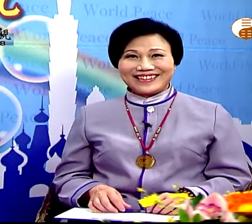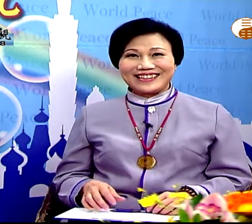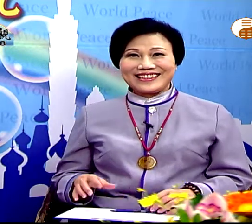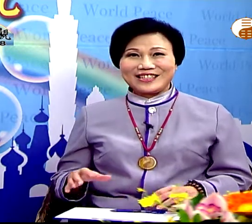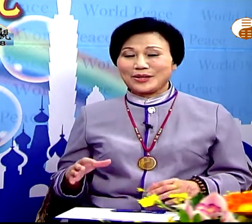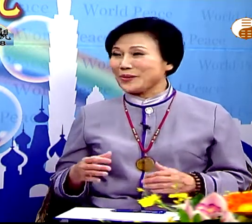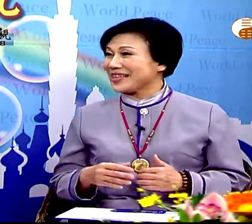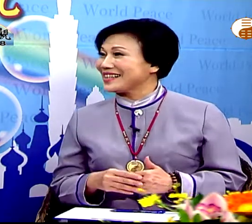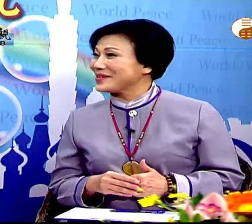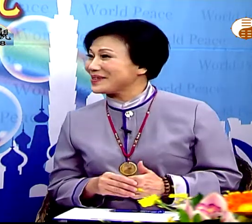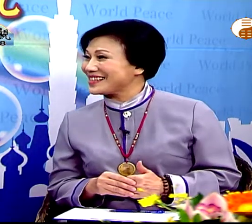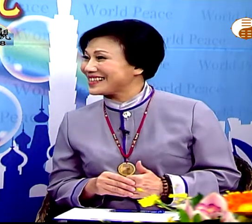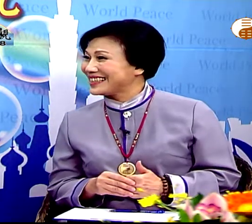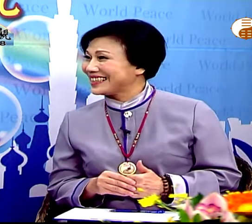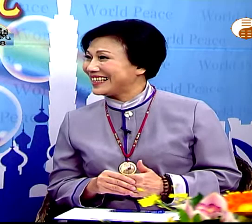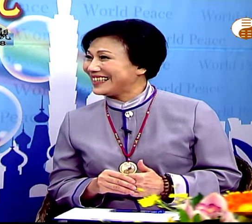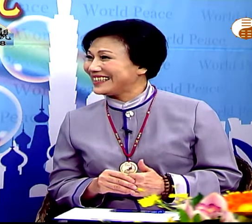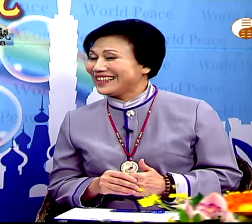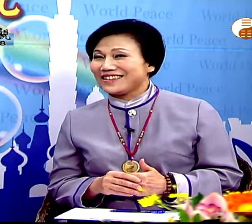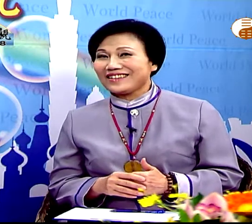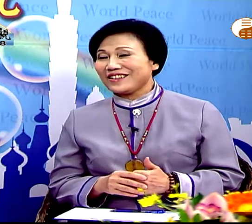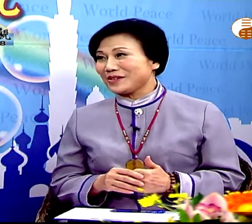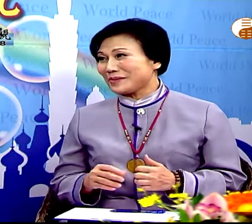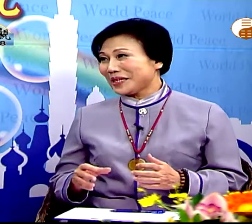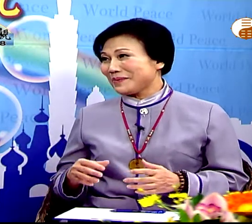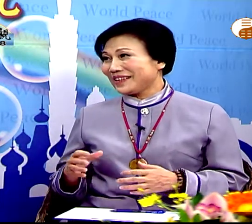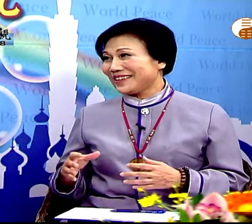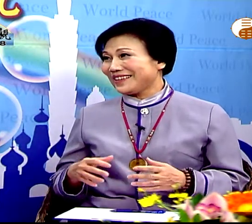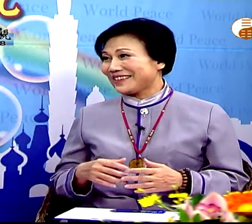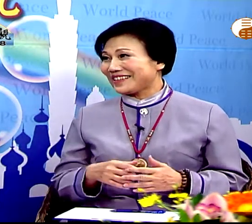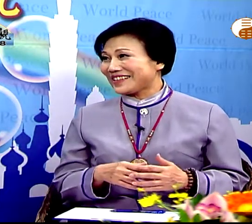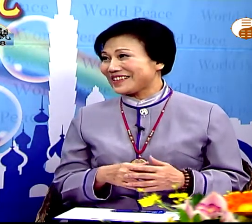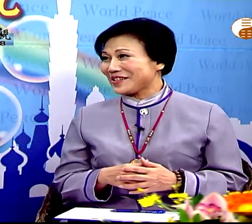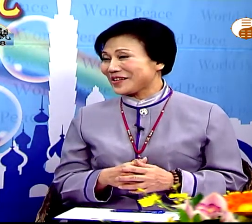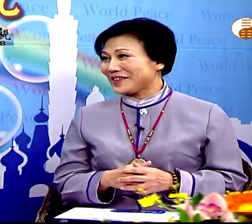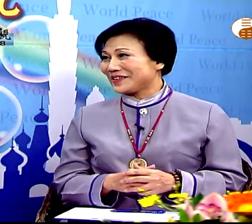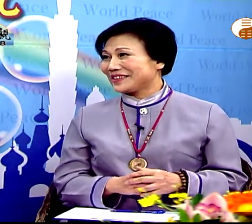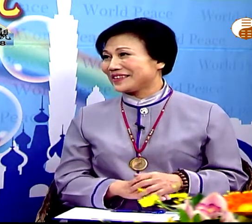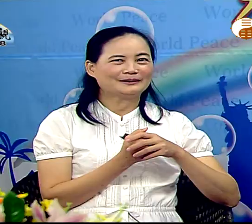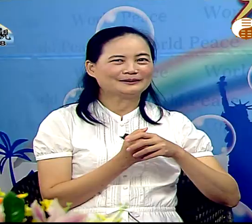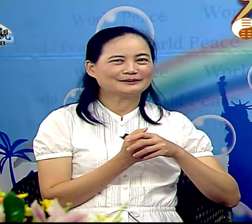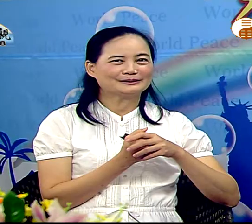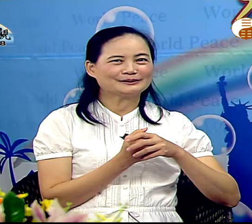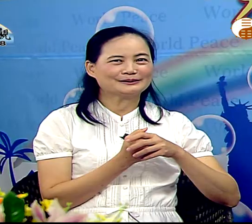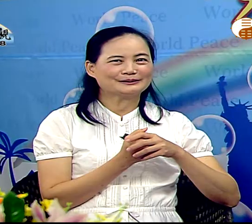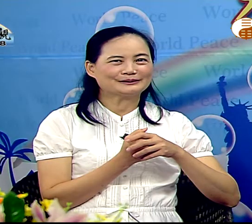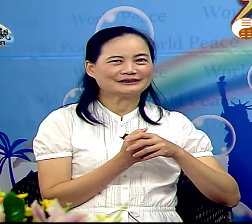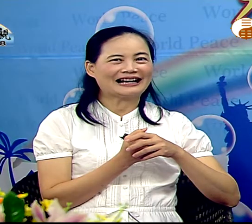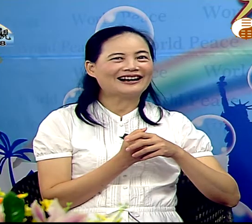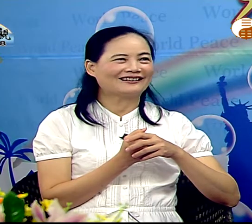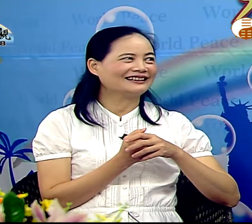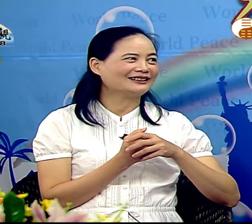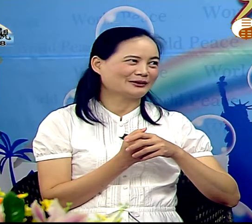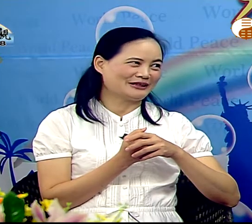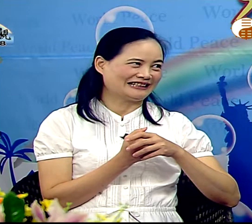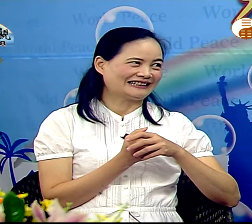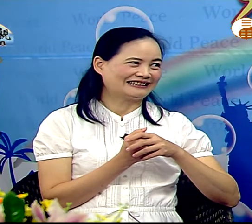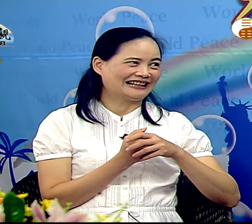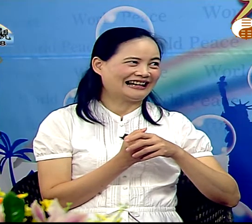个手语歌，是不是？ 对对对， 哎，这个有什么特别的意义要跟大家介绍？ 没有，就刚好一个流行歌啦。 啊